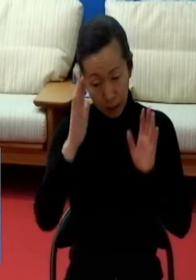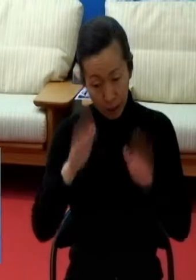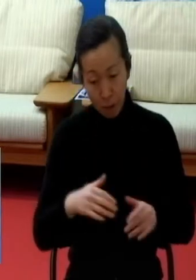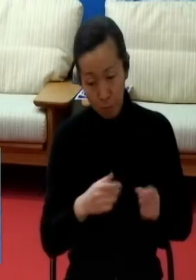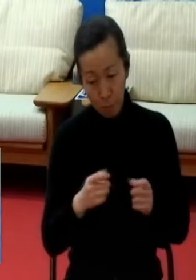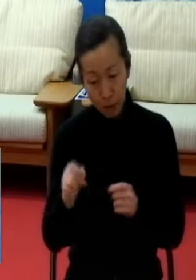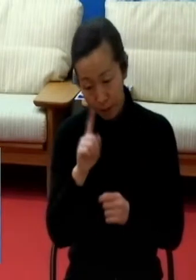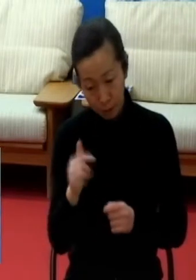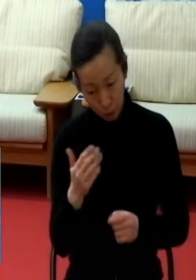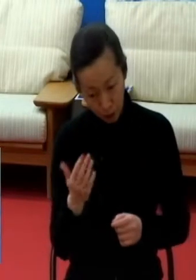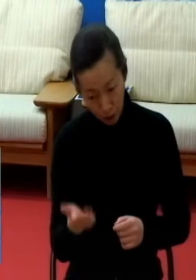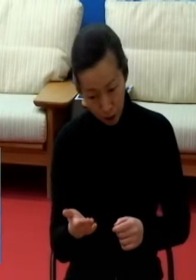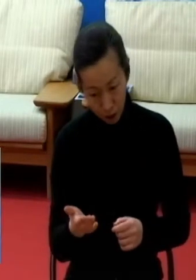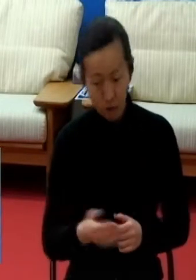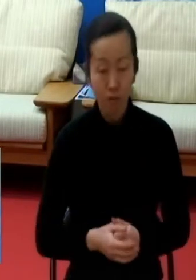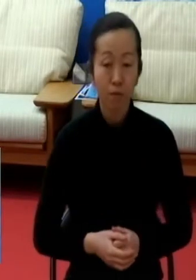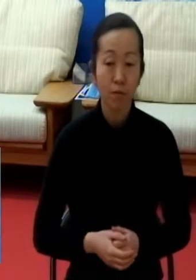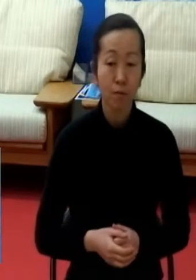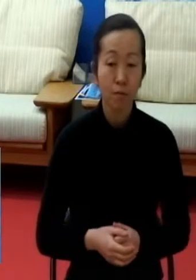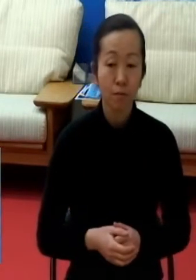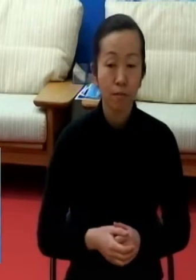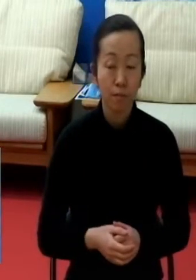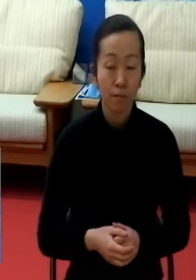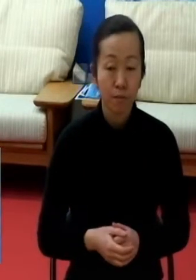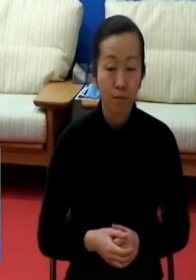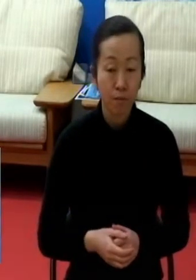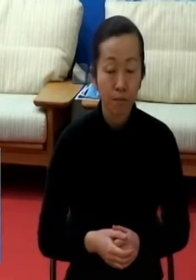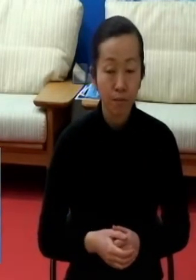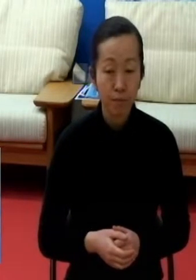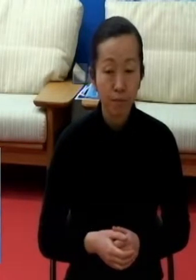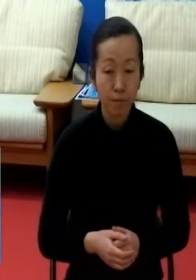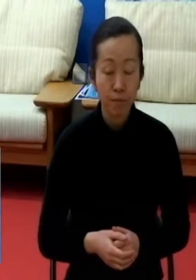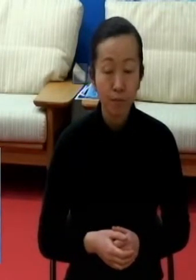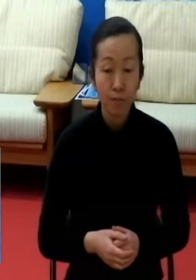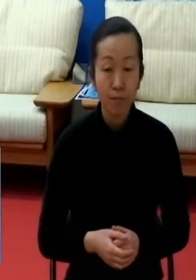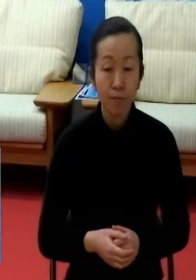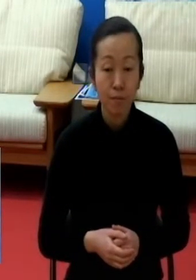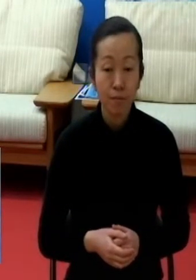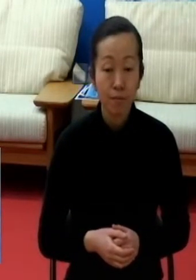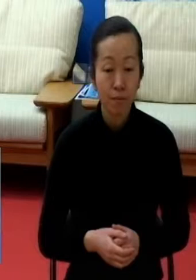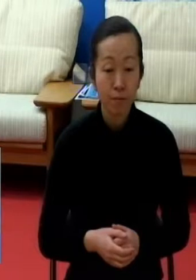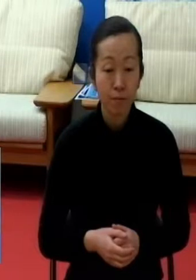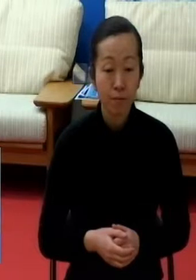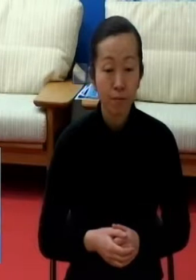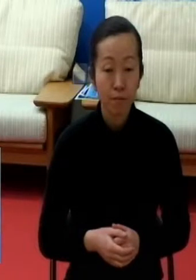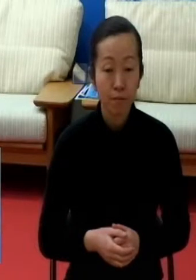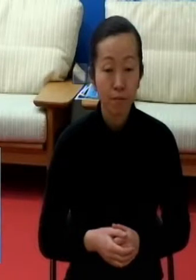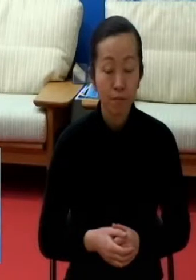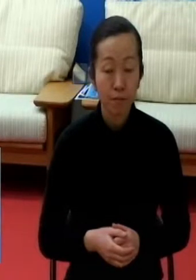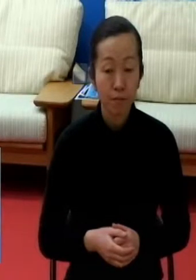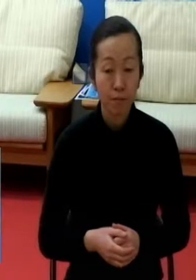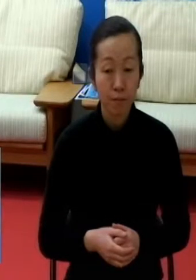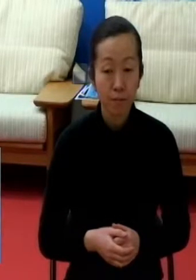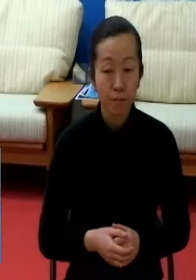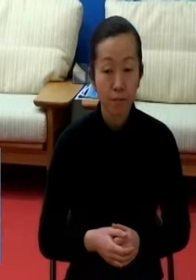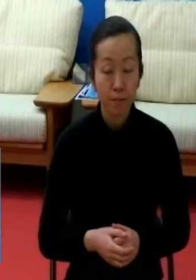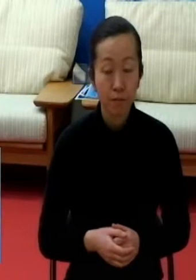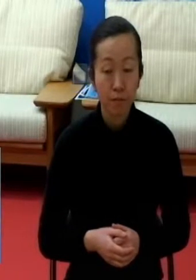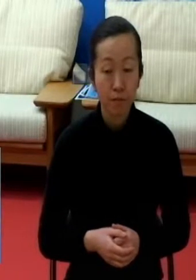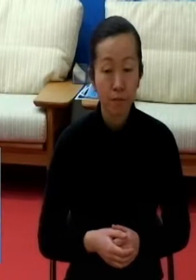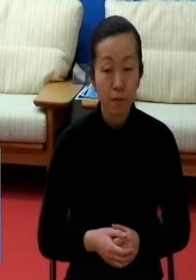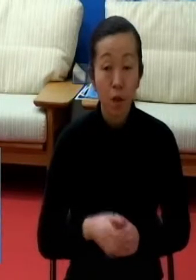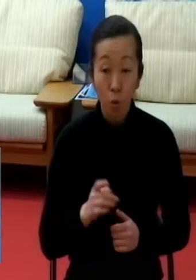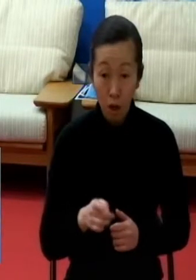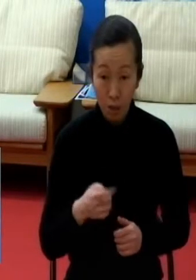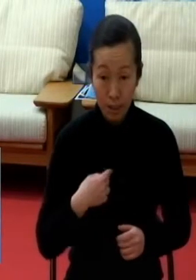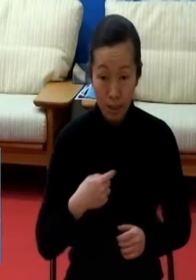지금까지 내가 복음 외에 잘못 각인된 서론에 붙잡혀서 본론에 진입하지 못할 때 인생은 혼란해집니다. そ